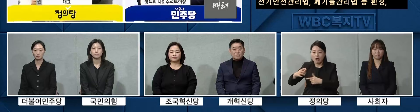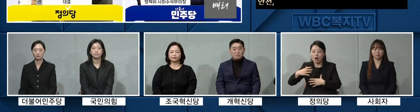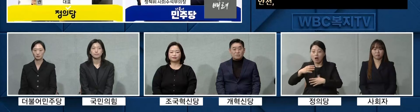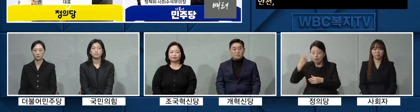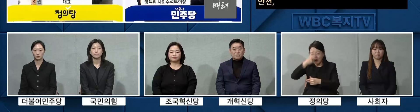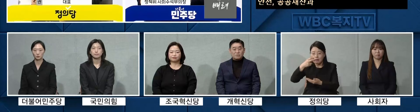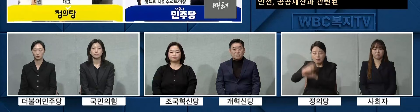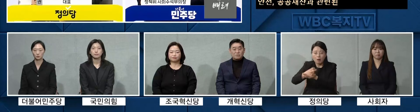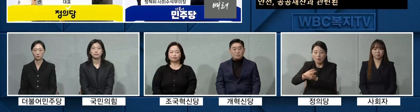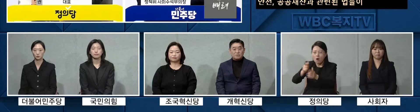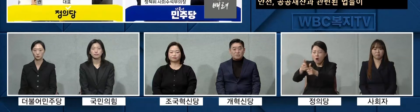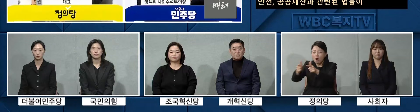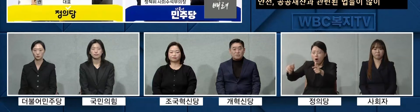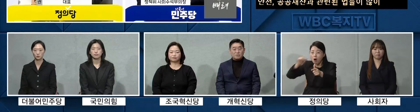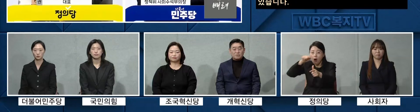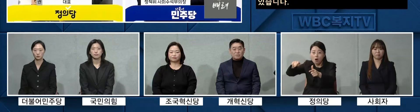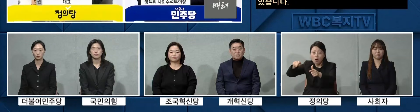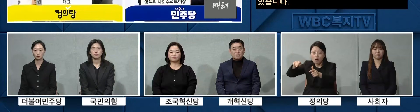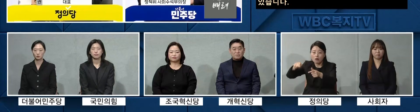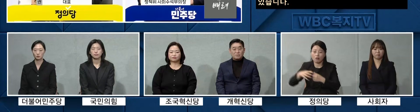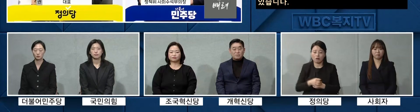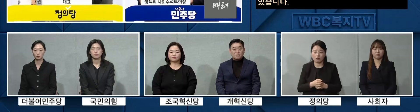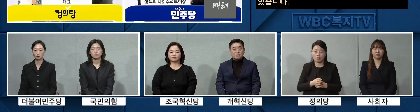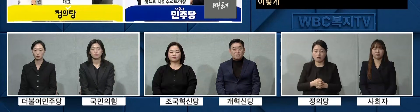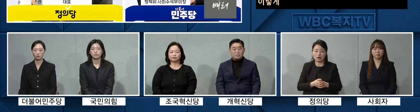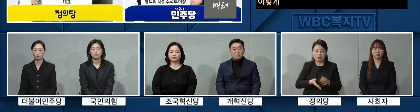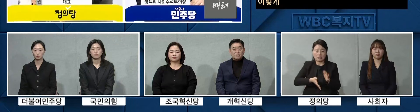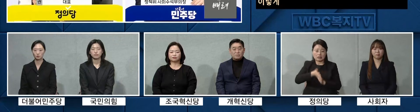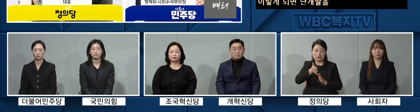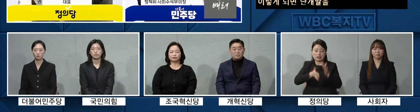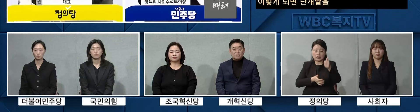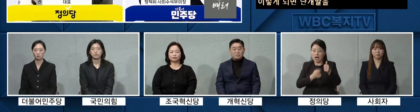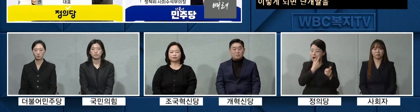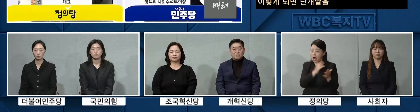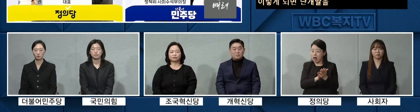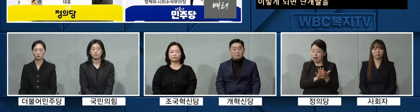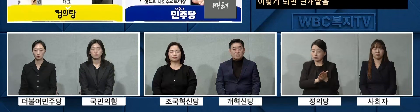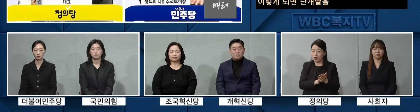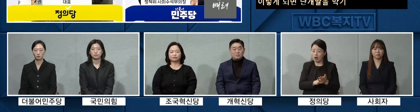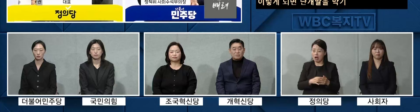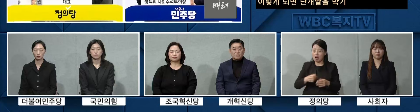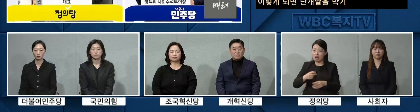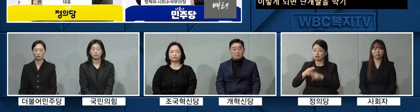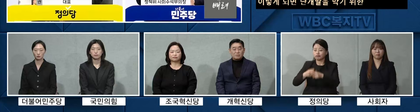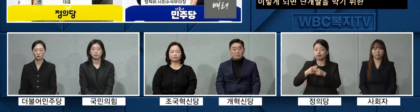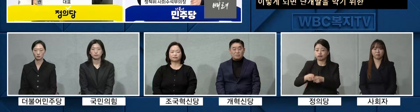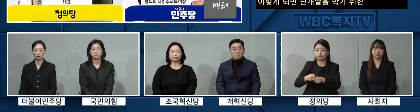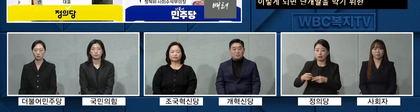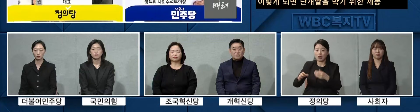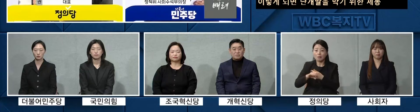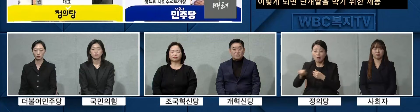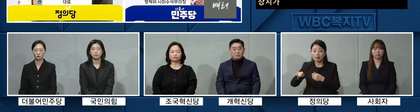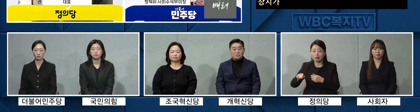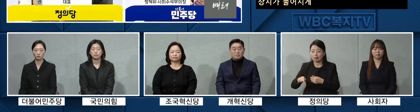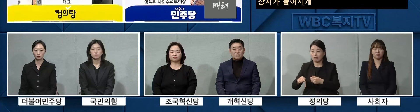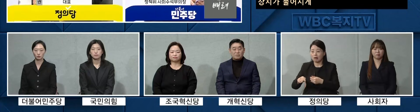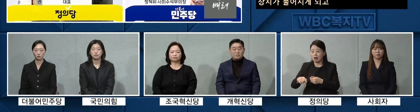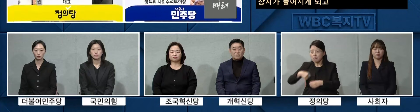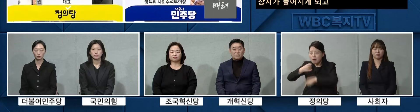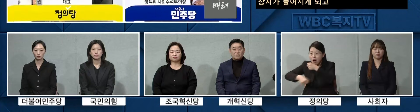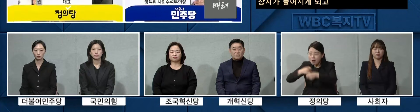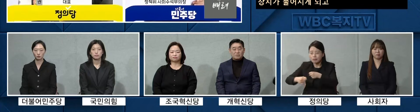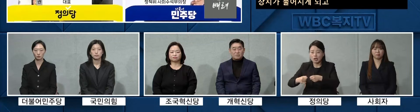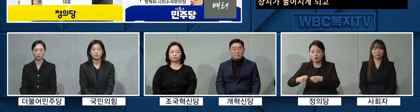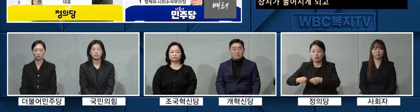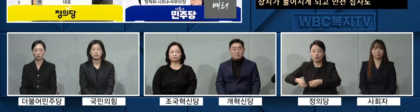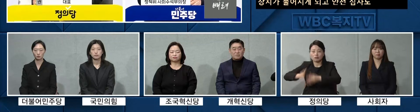있습니다. 이렇게 되면 난개발을 막기 위한 제동장치가 풀어지게 되고 안전심사도 형식화될 수 있습니다.